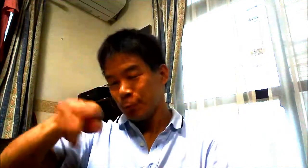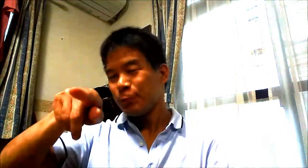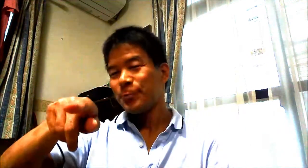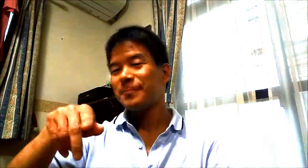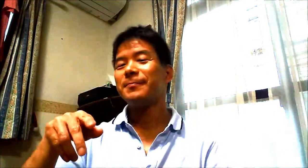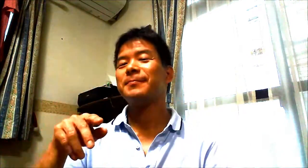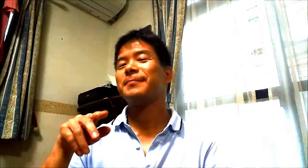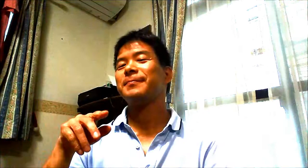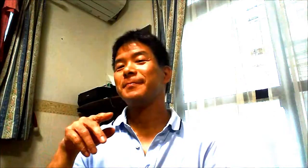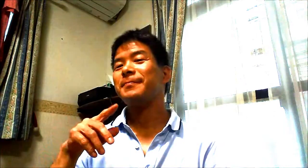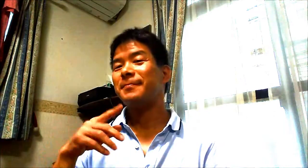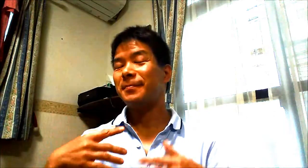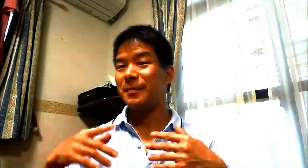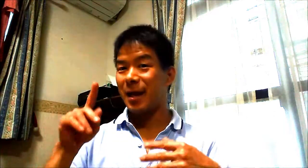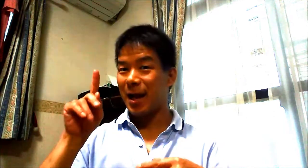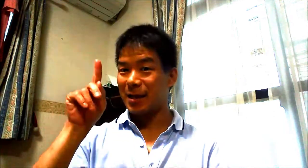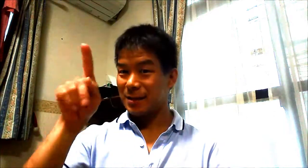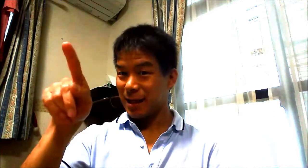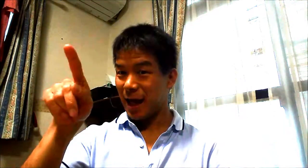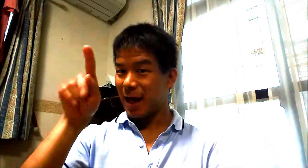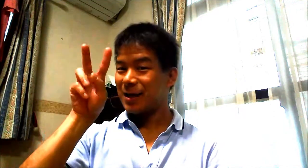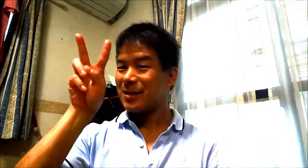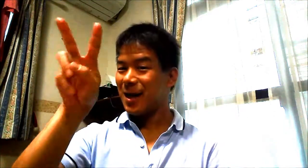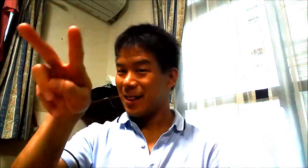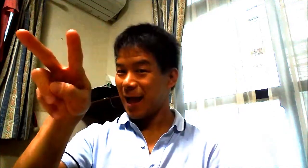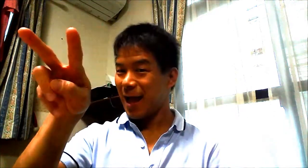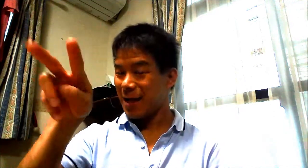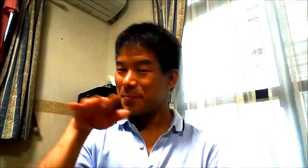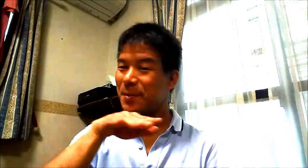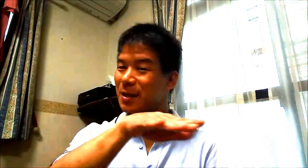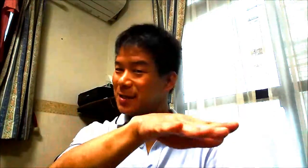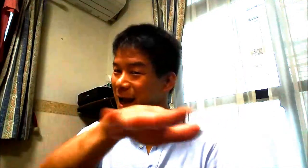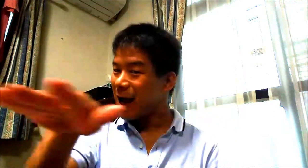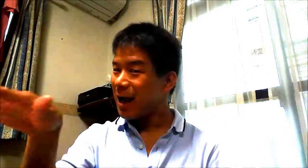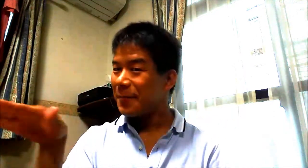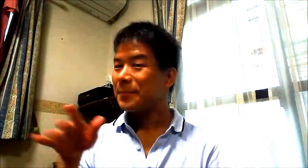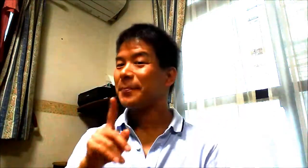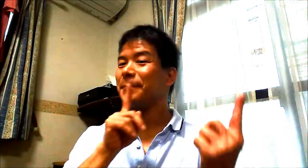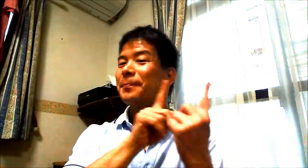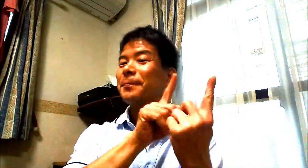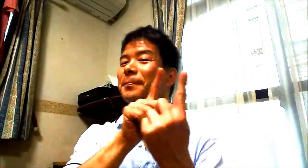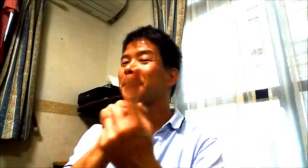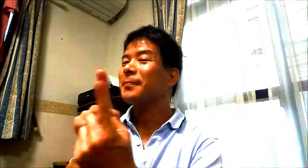ながら横転した。そして数十メートル先で横転したまま止